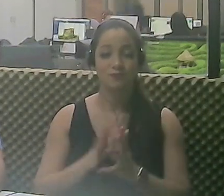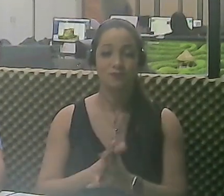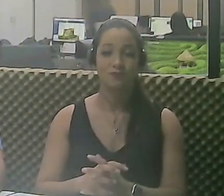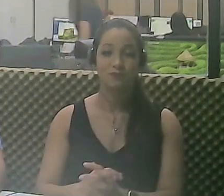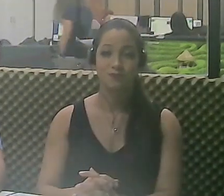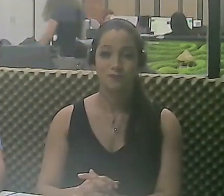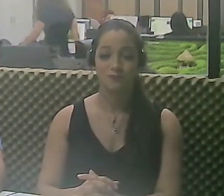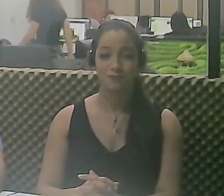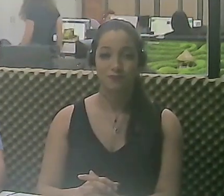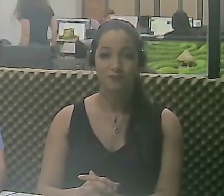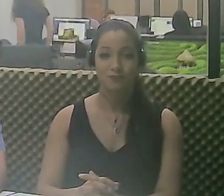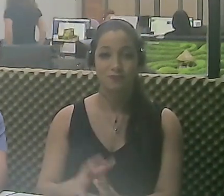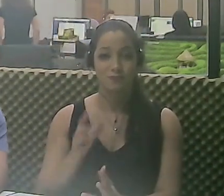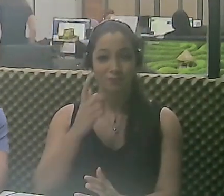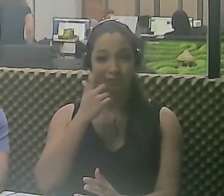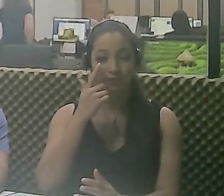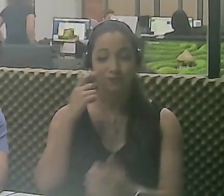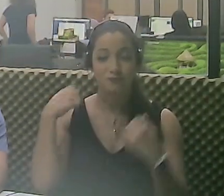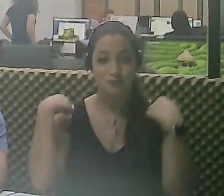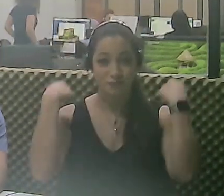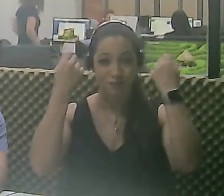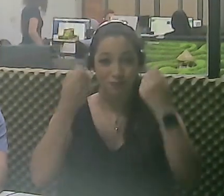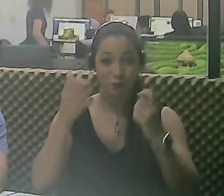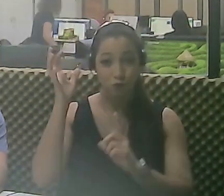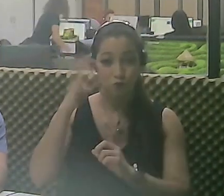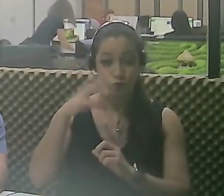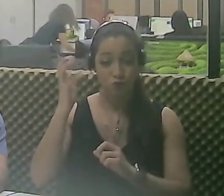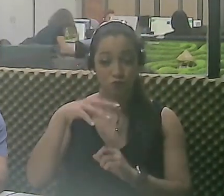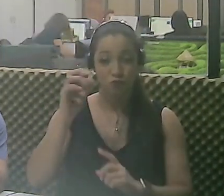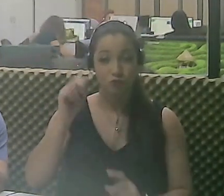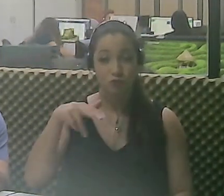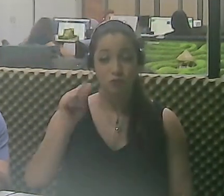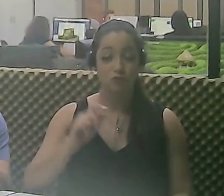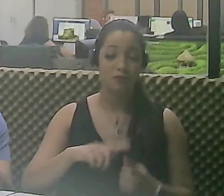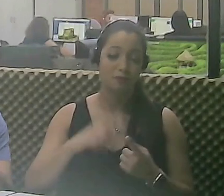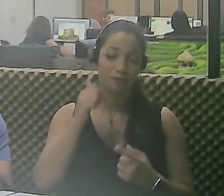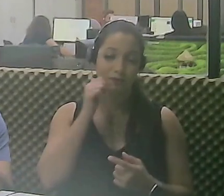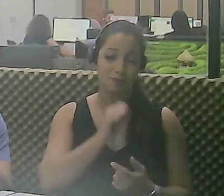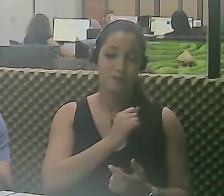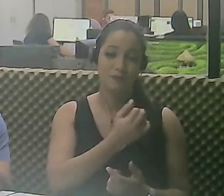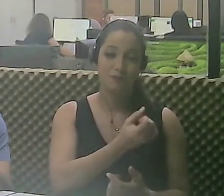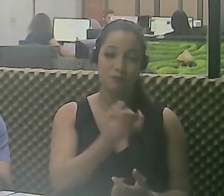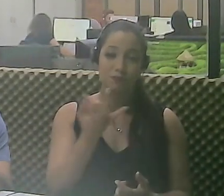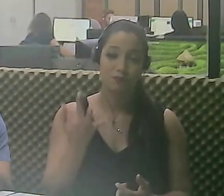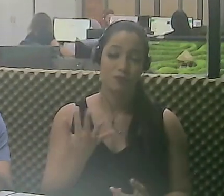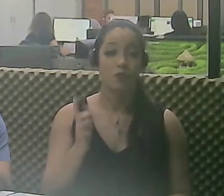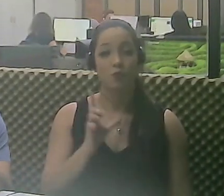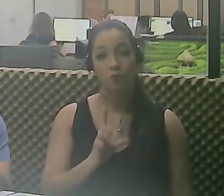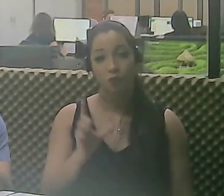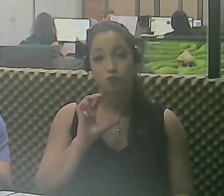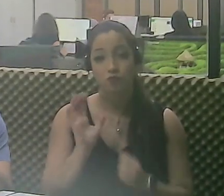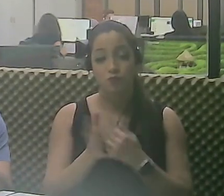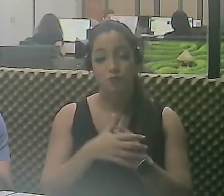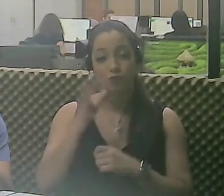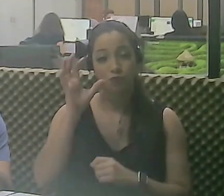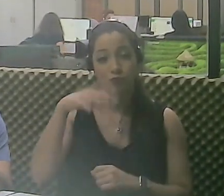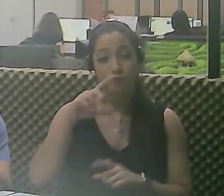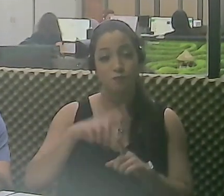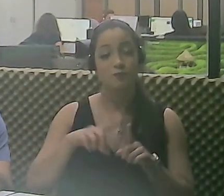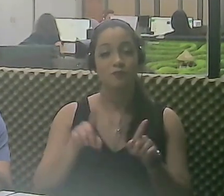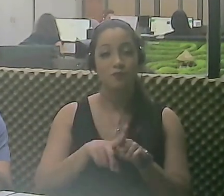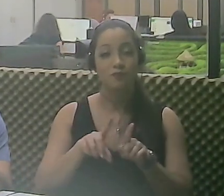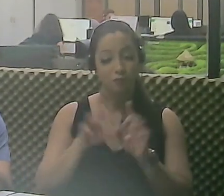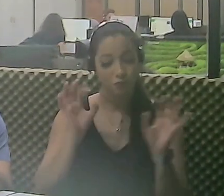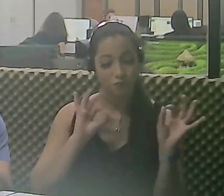de Notícias. Essa é a capa de chuva da Ana, mas podia ser da Cláudia, da Valentina. Ela, óbvio, protege da chuva e